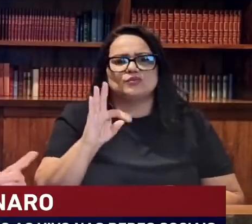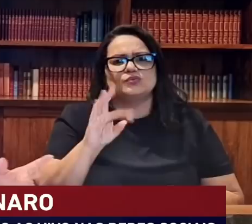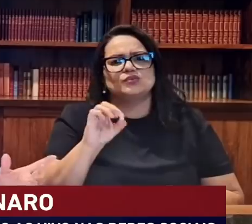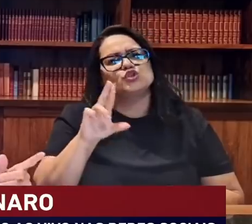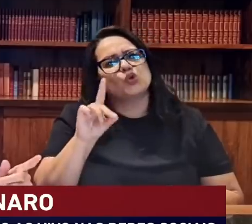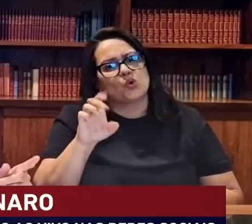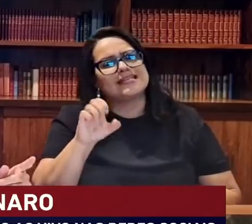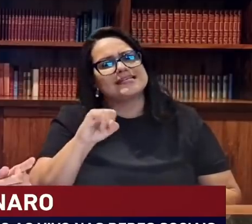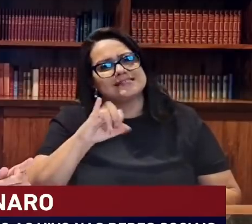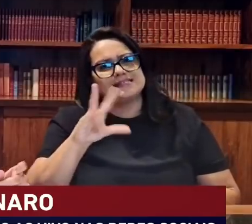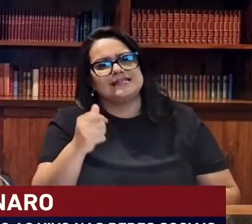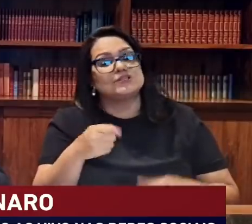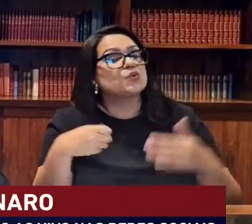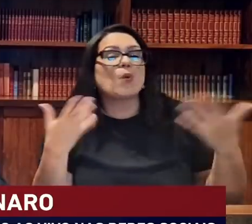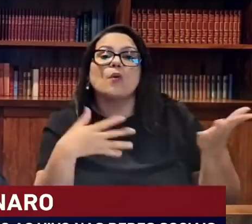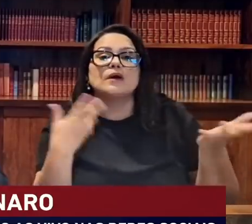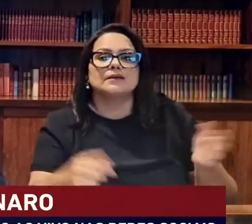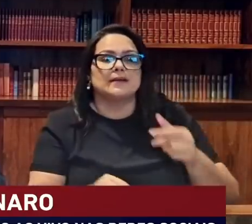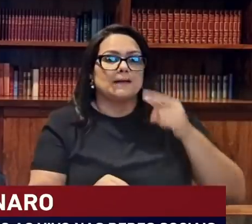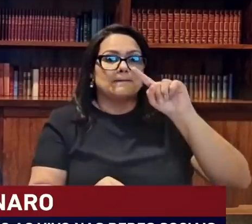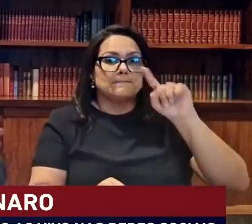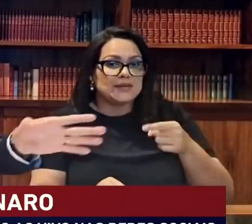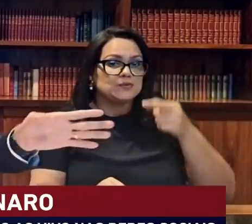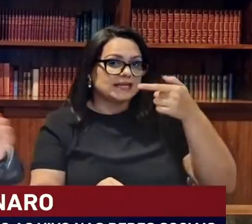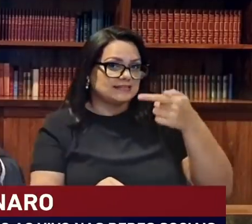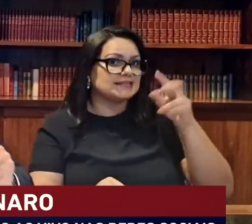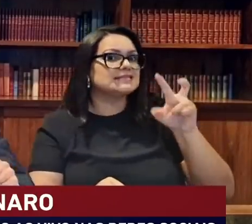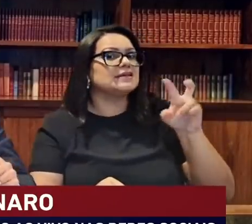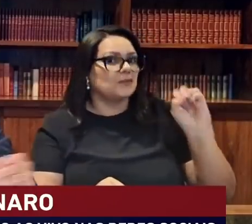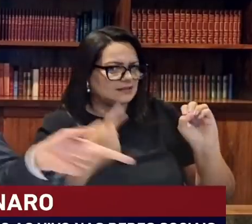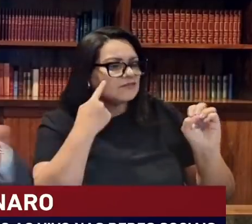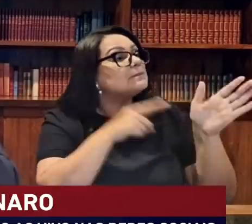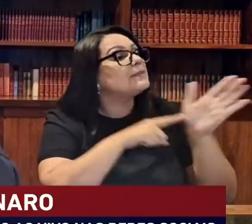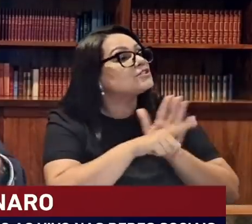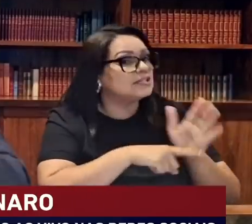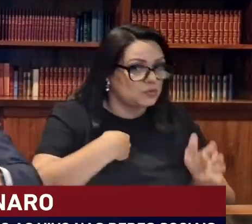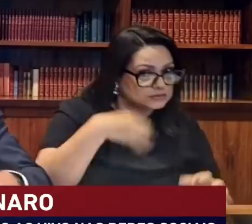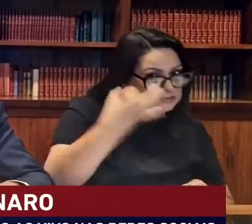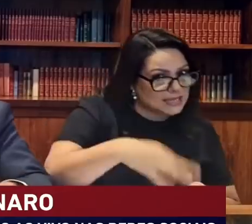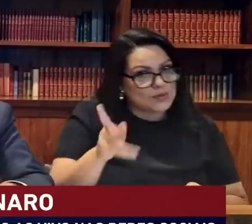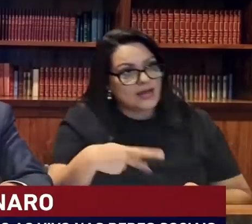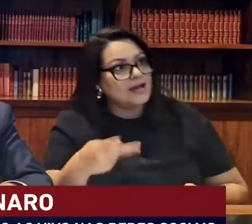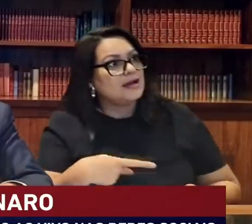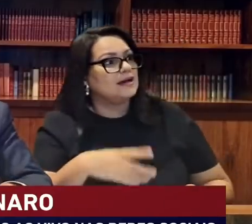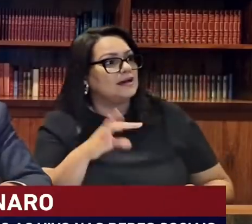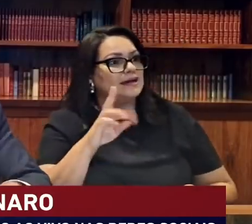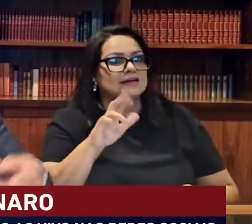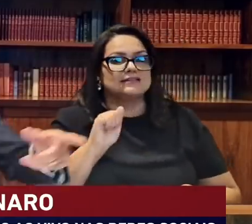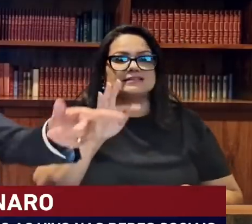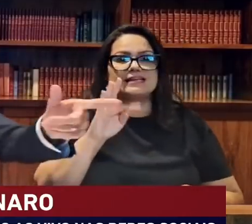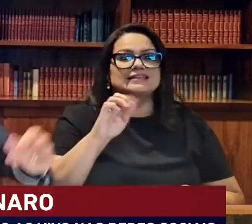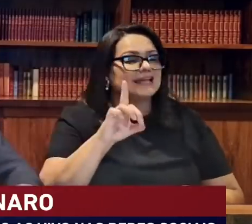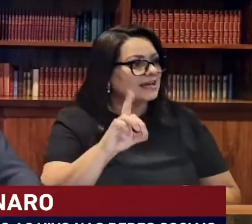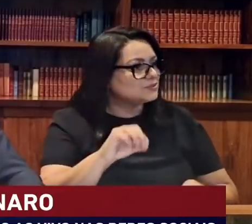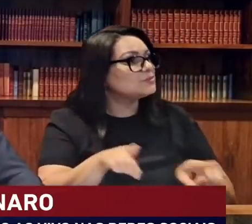Tordesilhas? Ninguém sabe. 1750. Vou checar, tá checado aí. Checa aí, vê se eu estiver errado, eu cuido. Tratado de